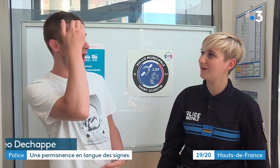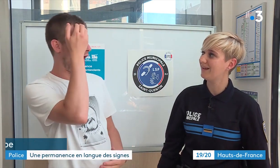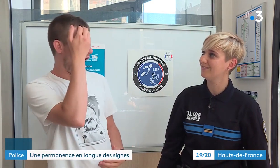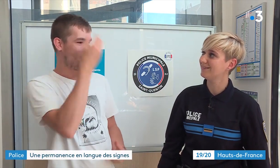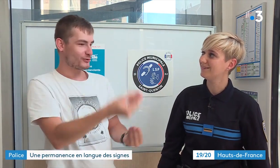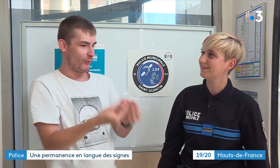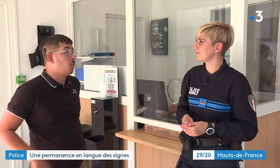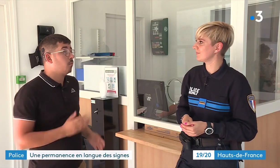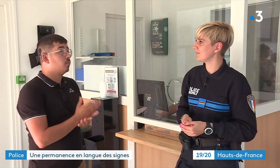compliqué.